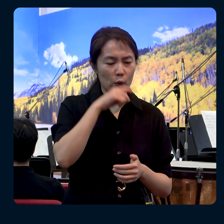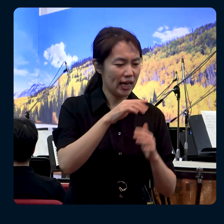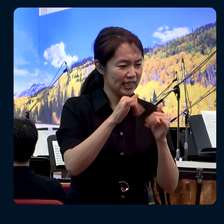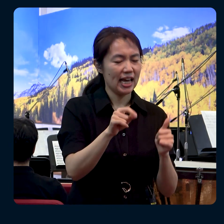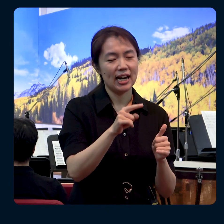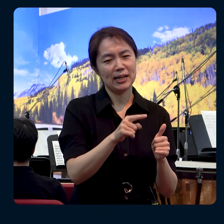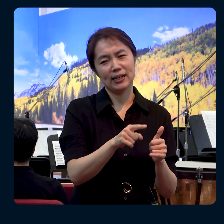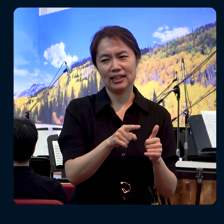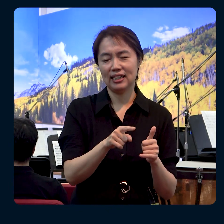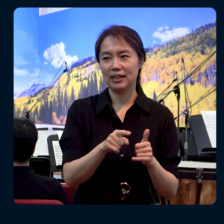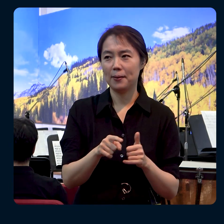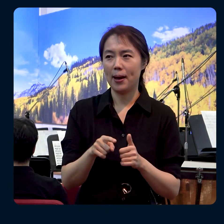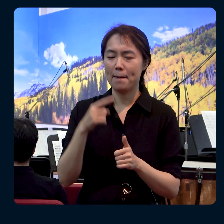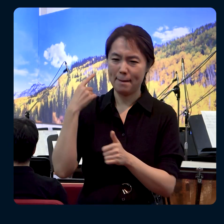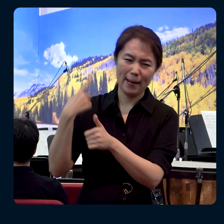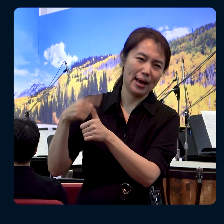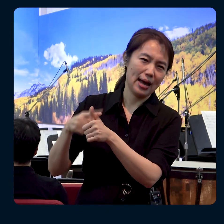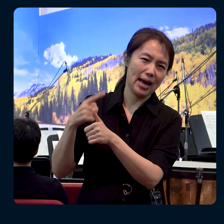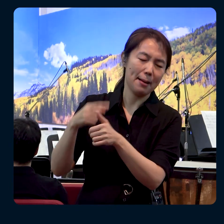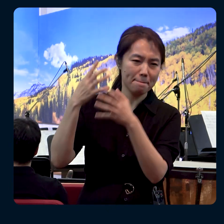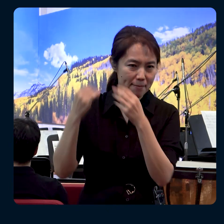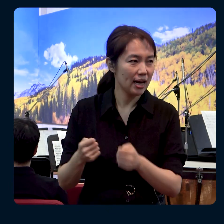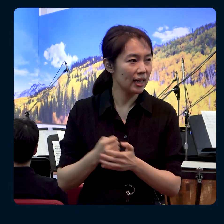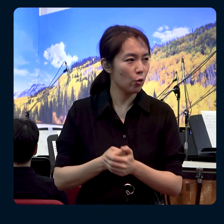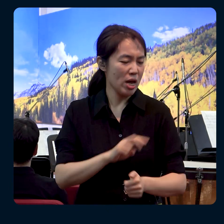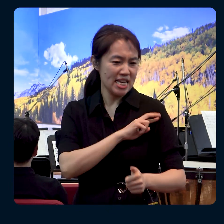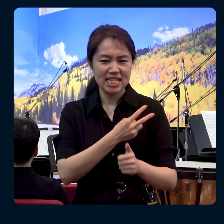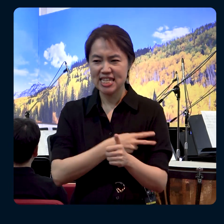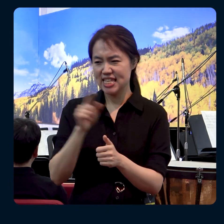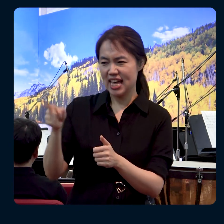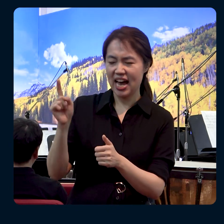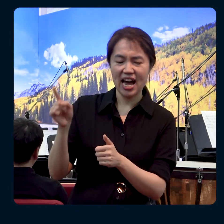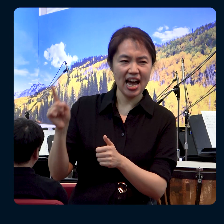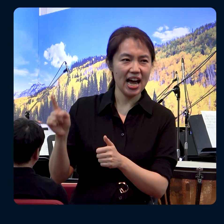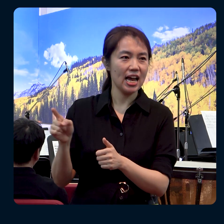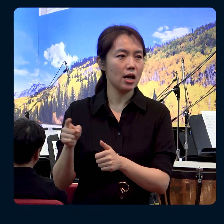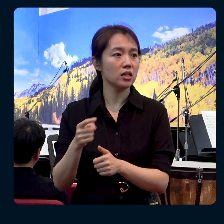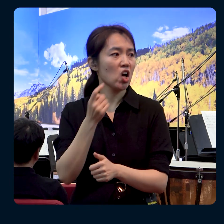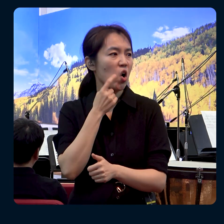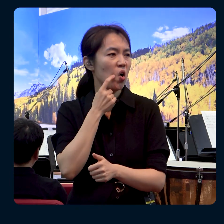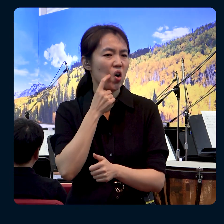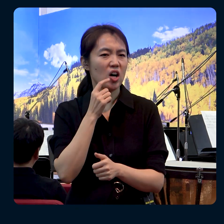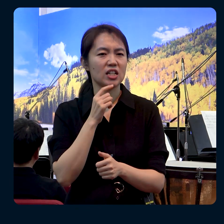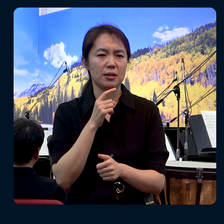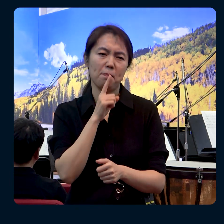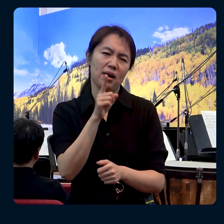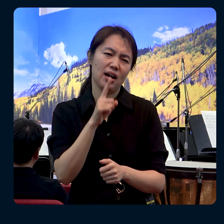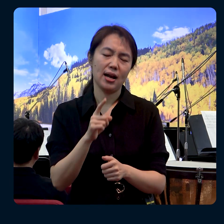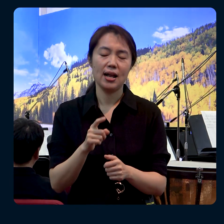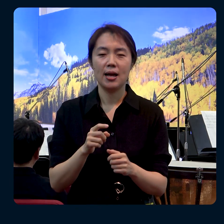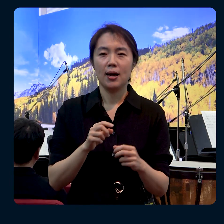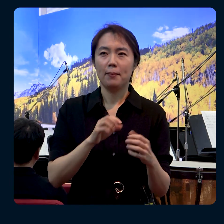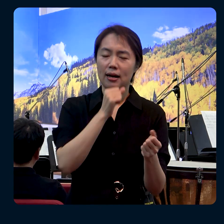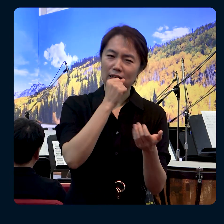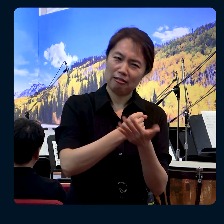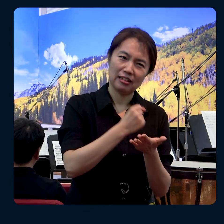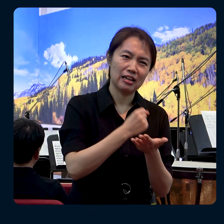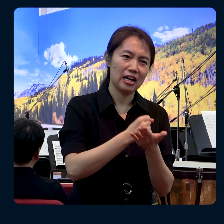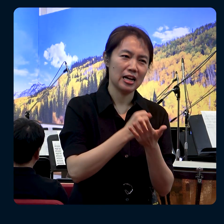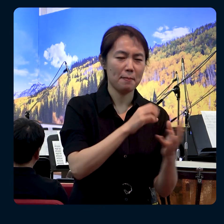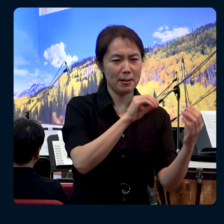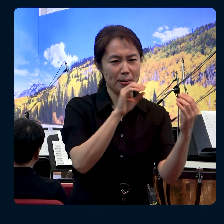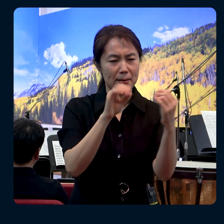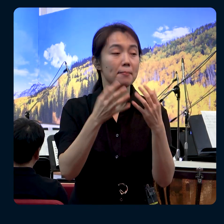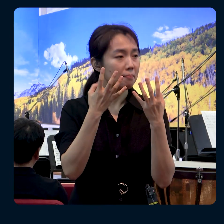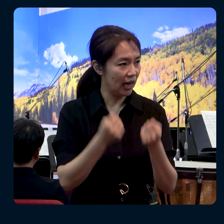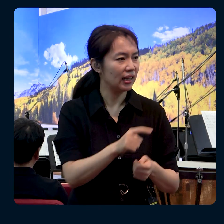막 우리 보고도 뭐 무슨 뭐 문선명 집단이라는 둥 막 별소리 다 해요. 일단 저지르고 봐. 그냥